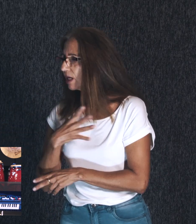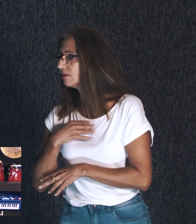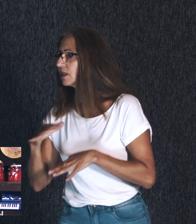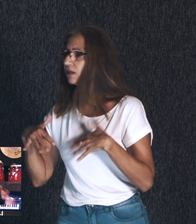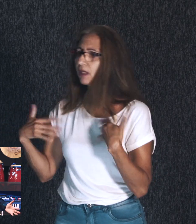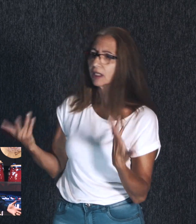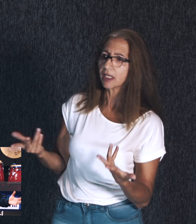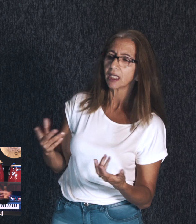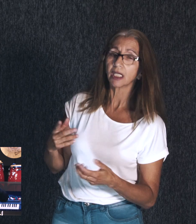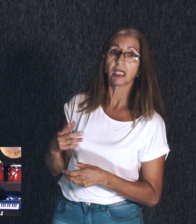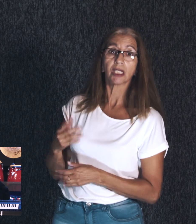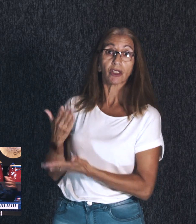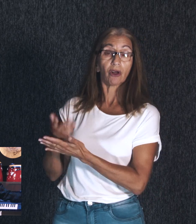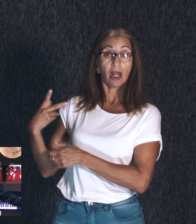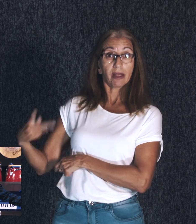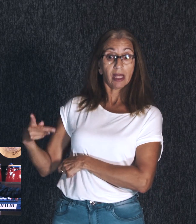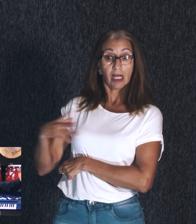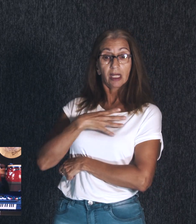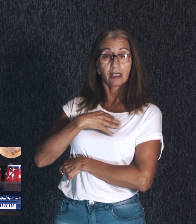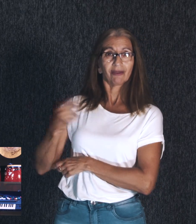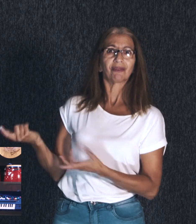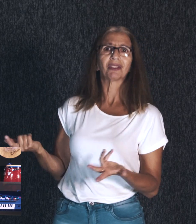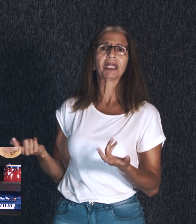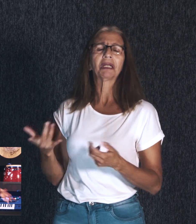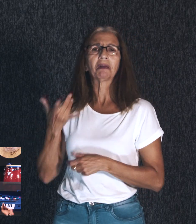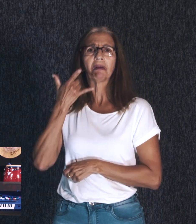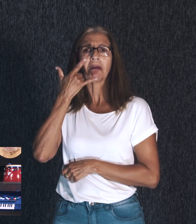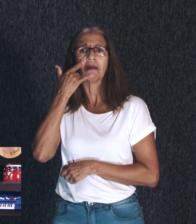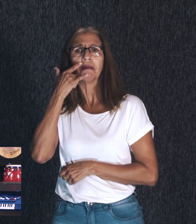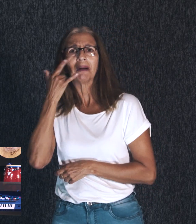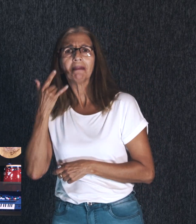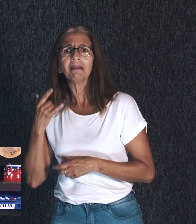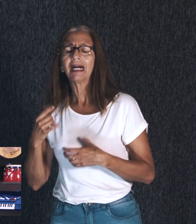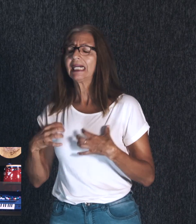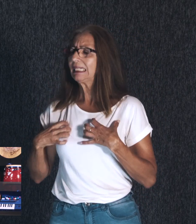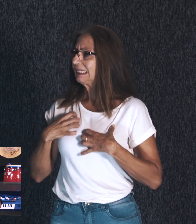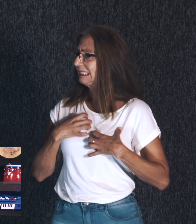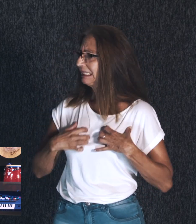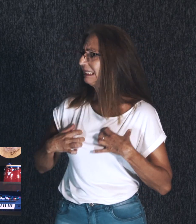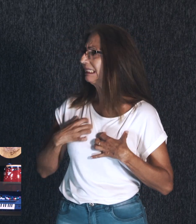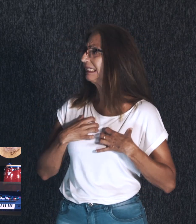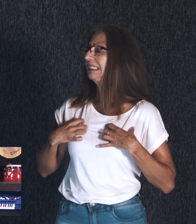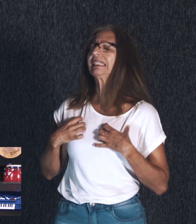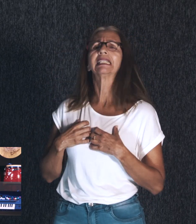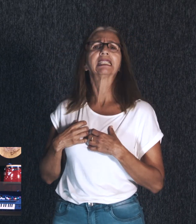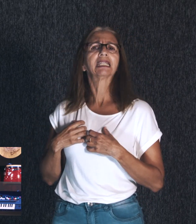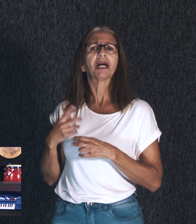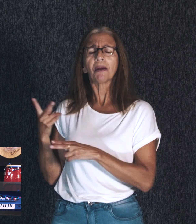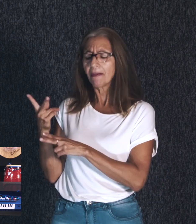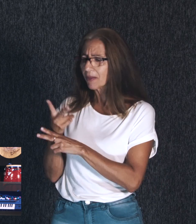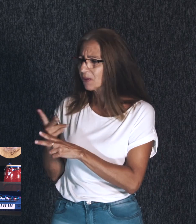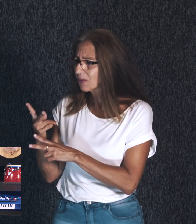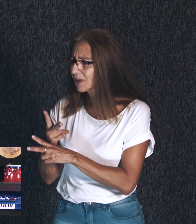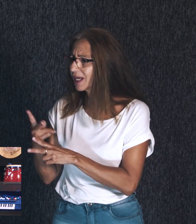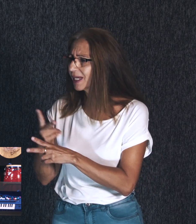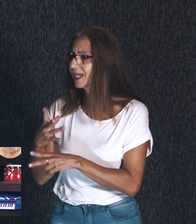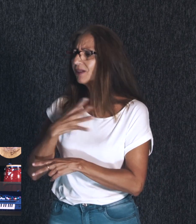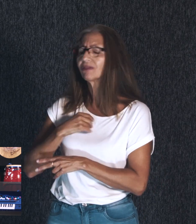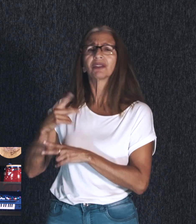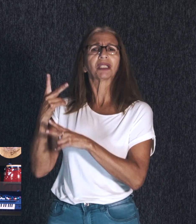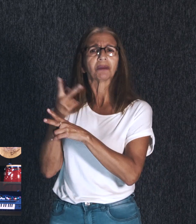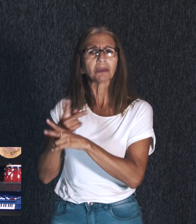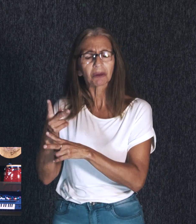desesperado imediatamente. Ele e outros pais que foram se juntando começaram a cavar e tentar encontrar os filhos, e